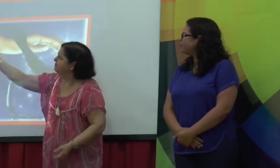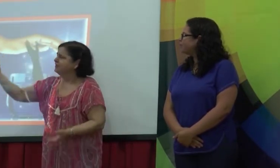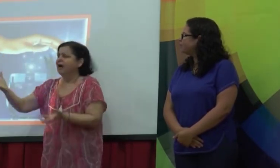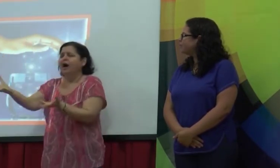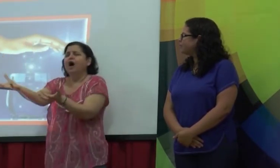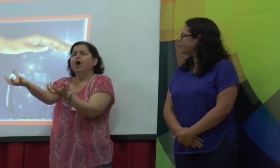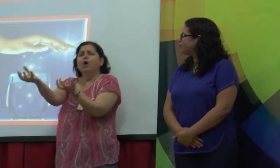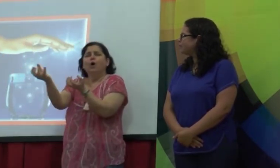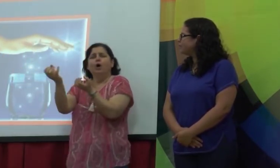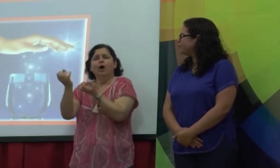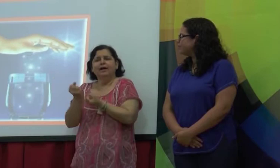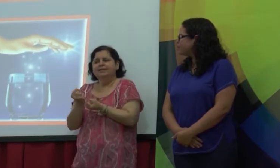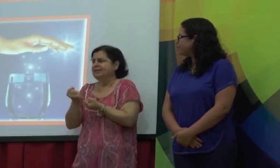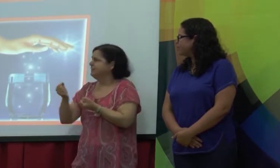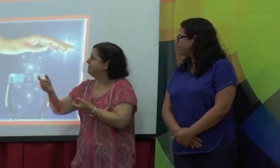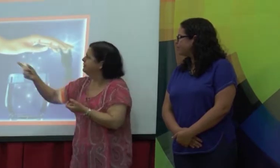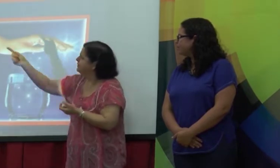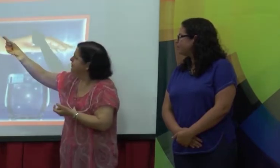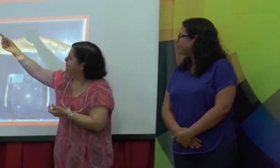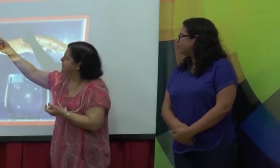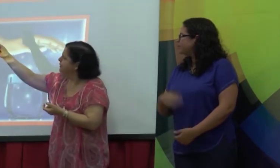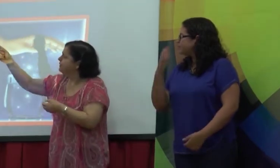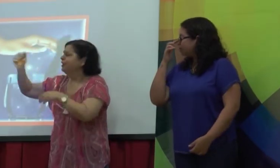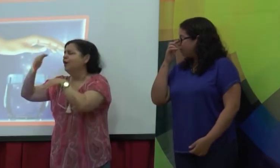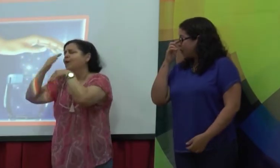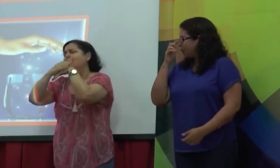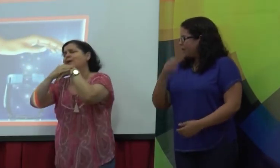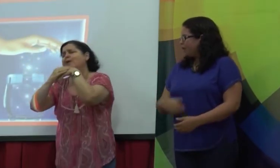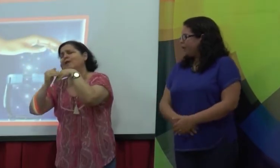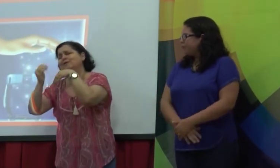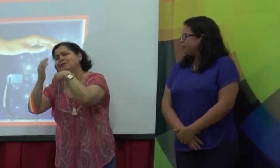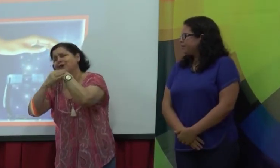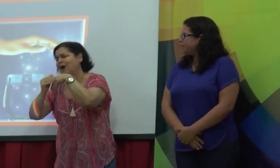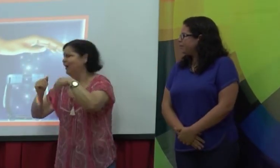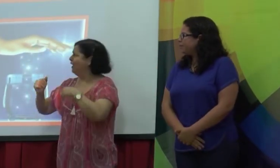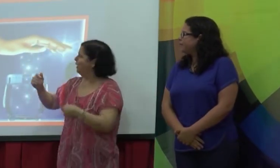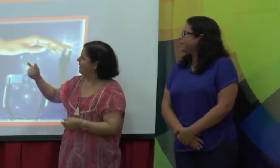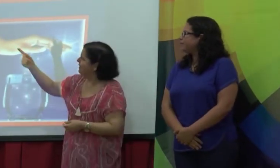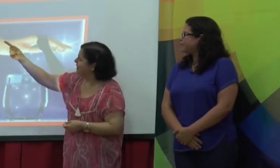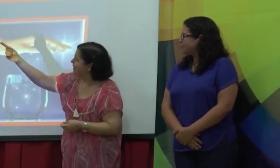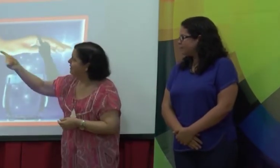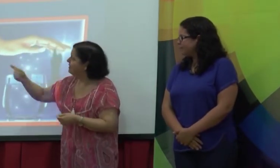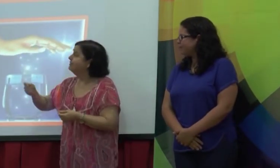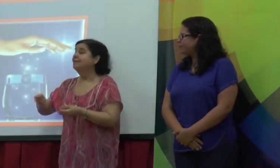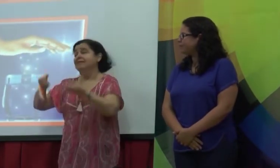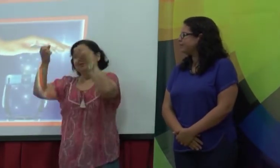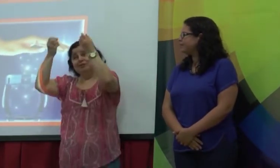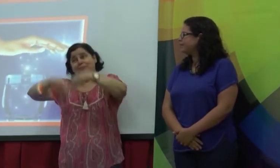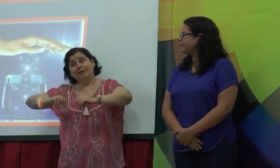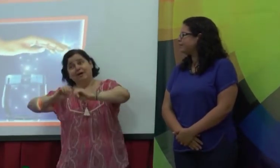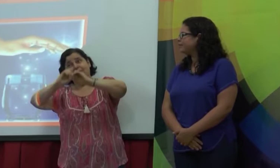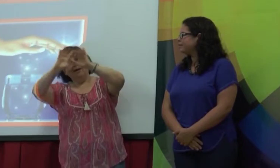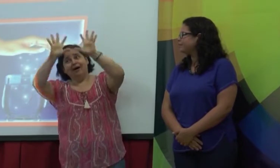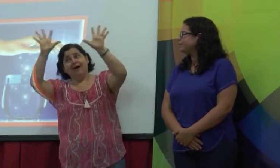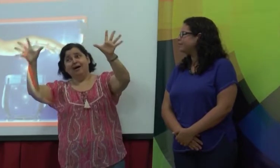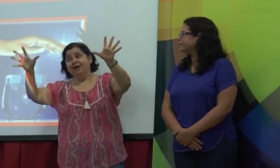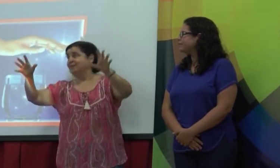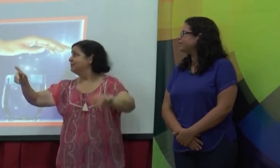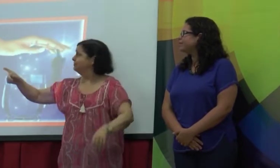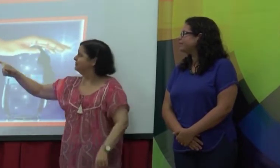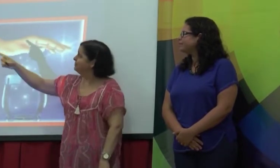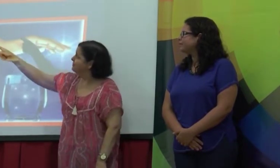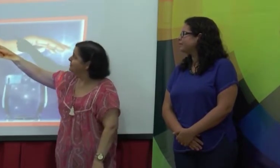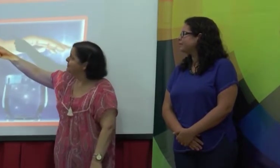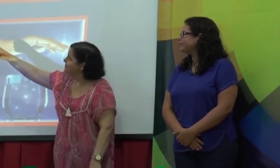espírita significa o quê? O acolhimento, o consolo, o